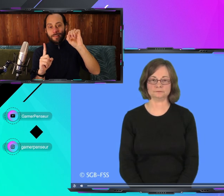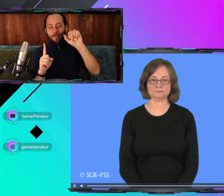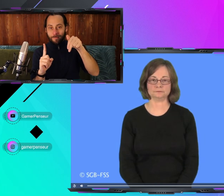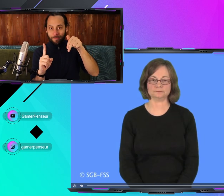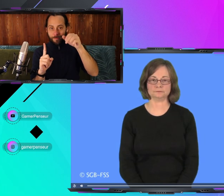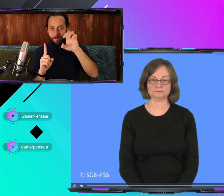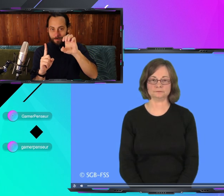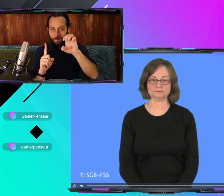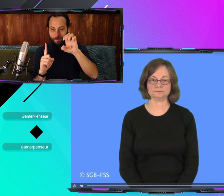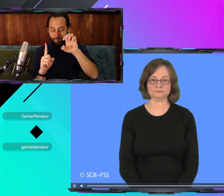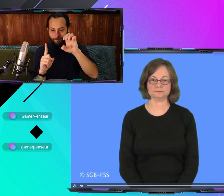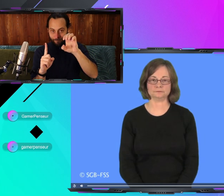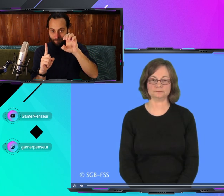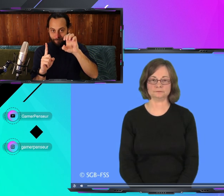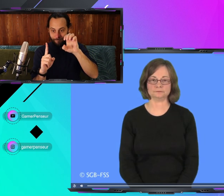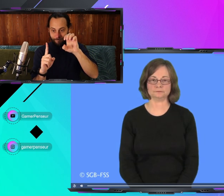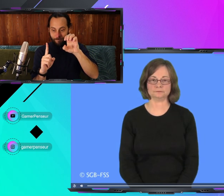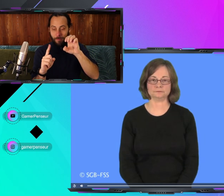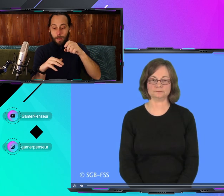Sandrine.